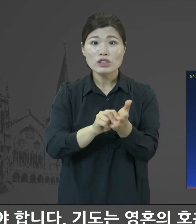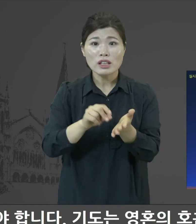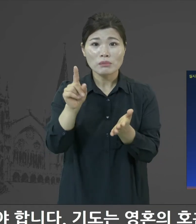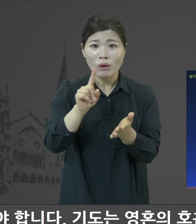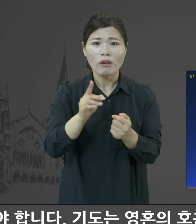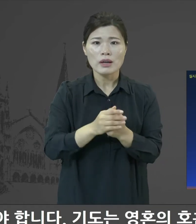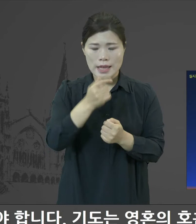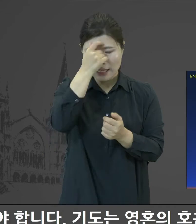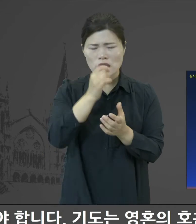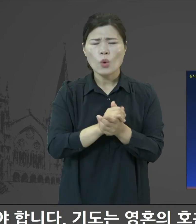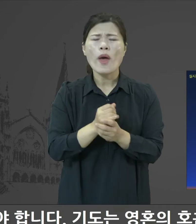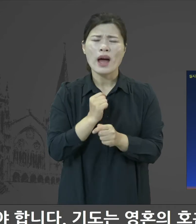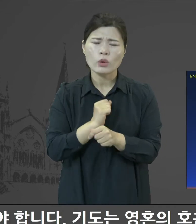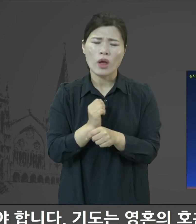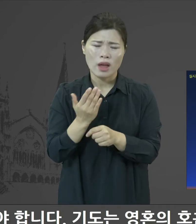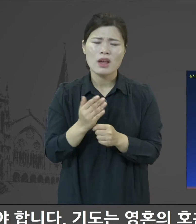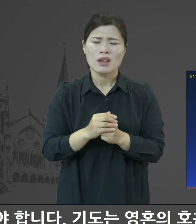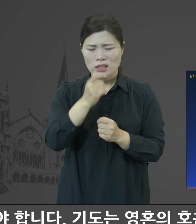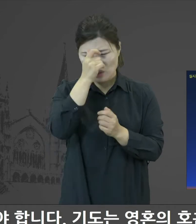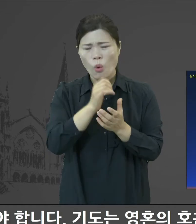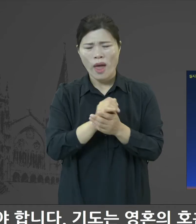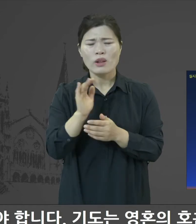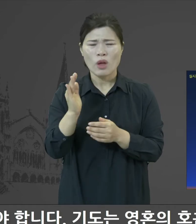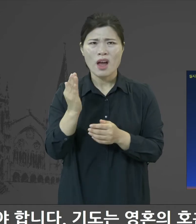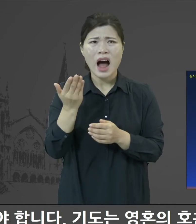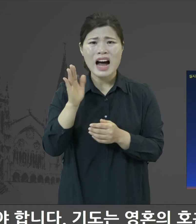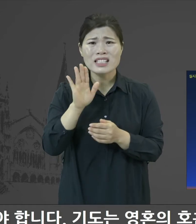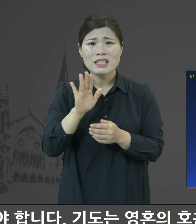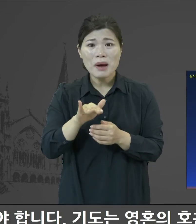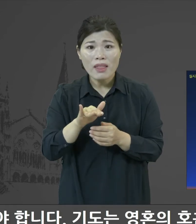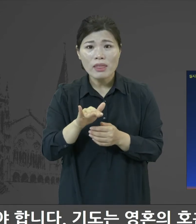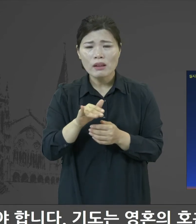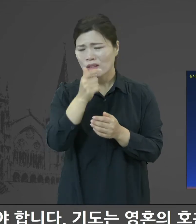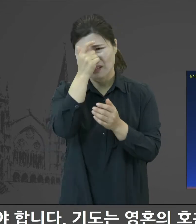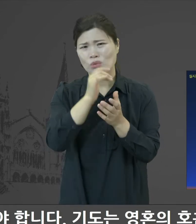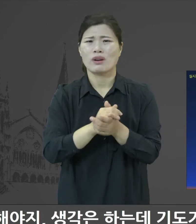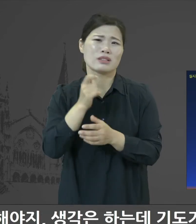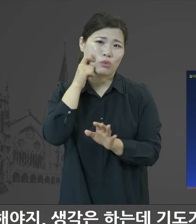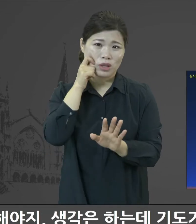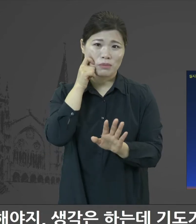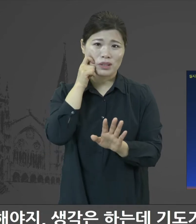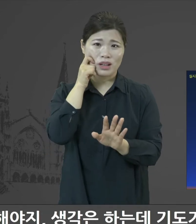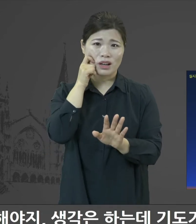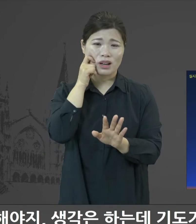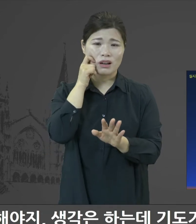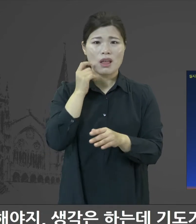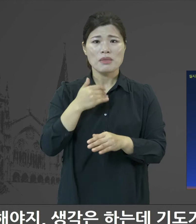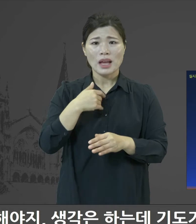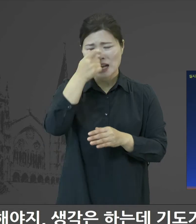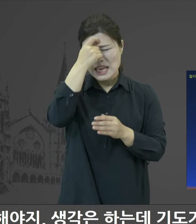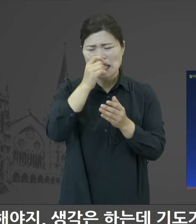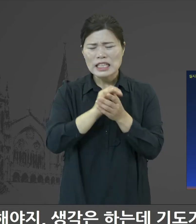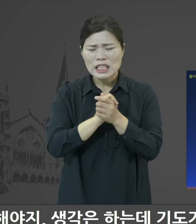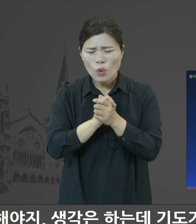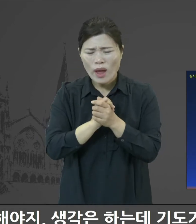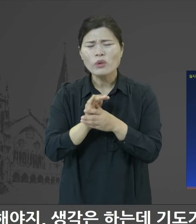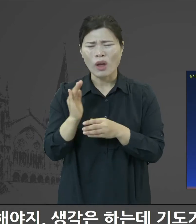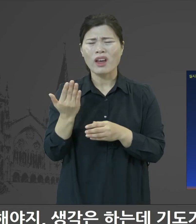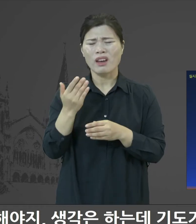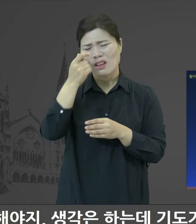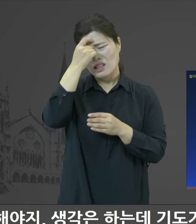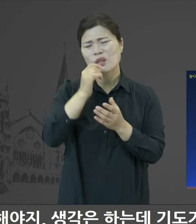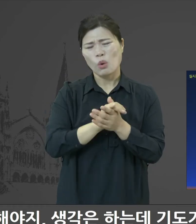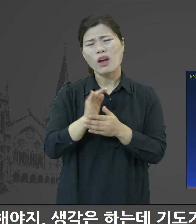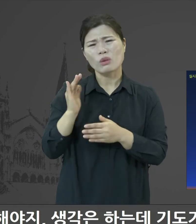생각은 하는데 기도가 안 되는 거예요. 막상 기도의 자리로 못 나가는 겁니다. 내가 기도를 해야지 하는데 기도의 자리로 못 나가고요, 기도의